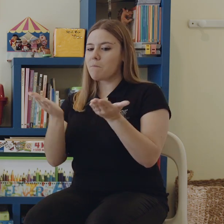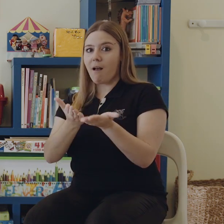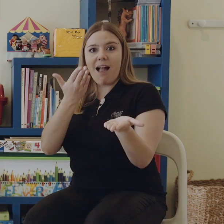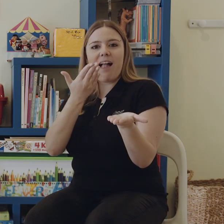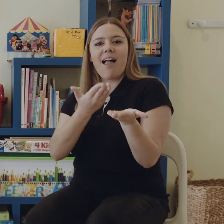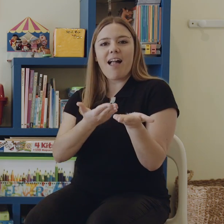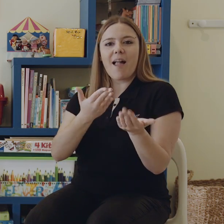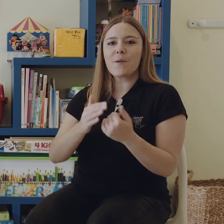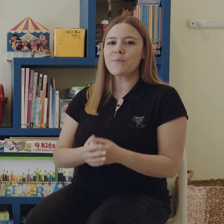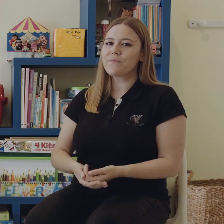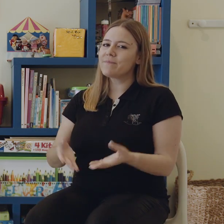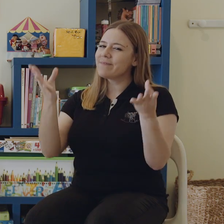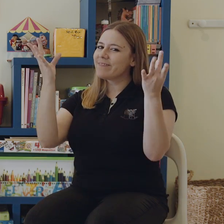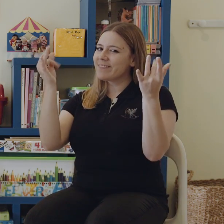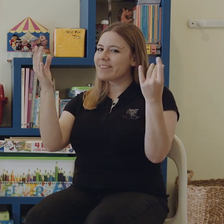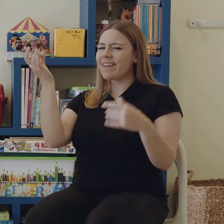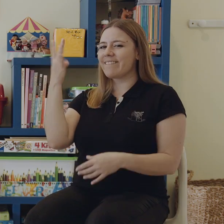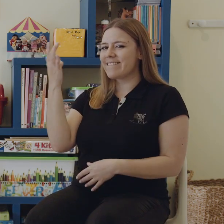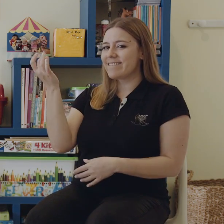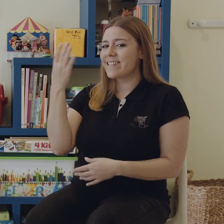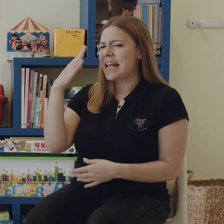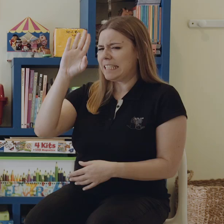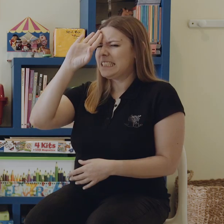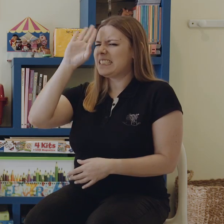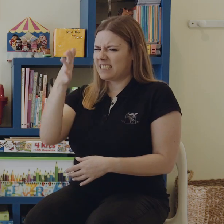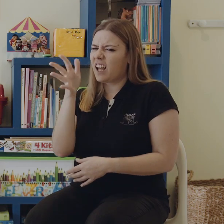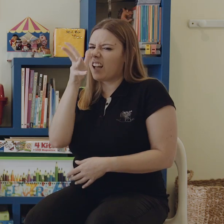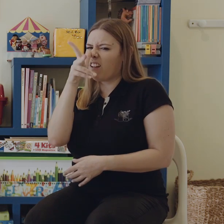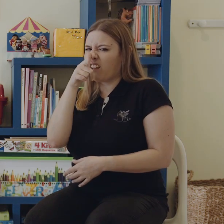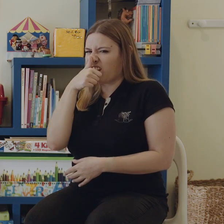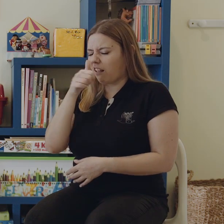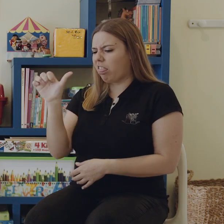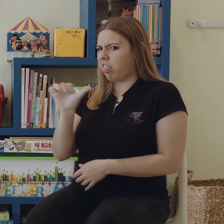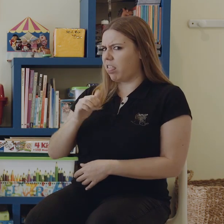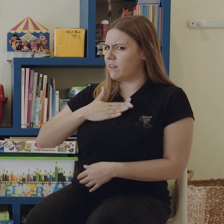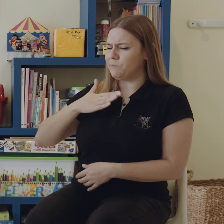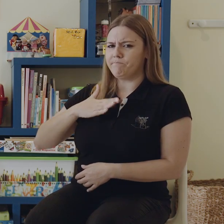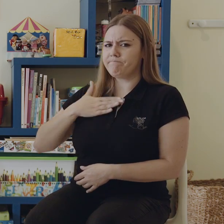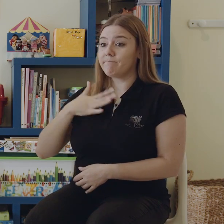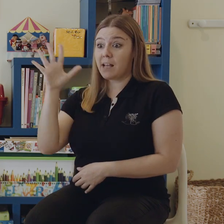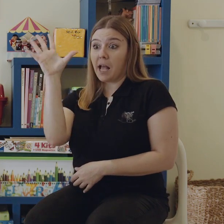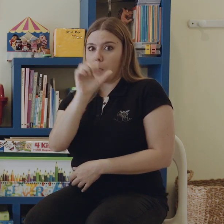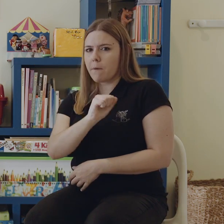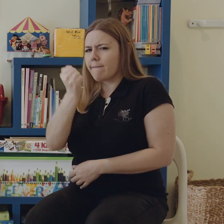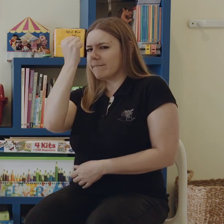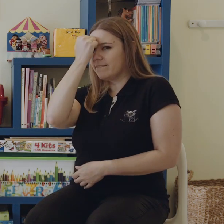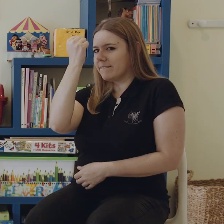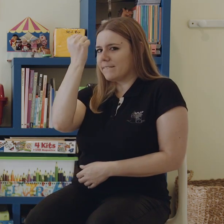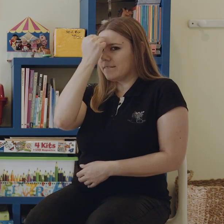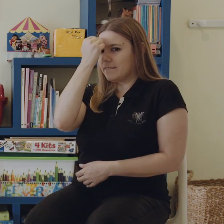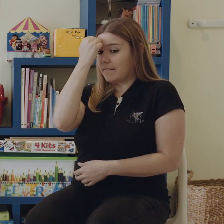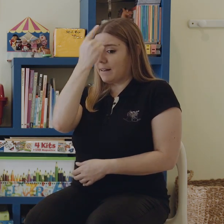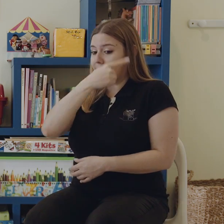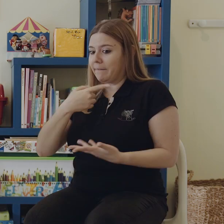mão. Brincalhão e divertido, sabe quanto custa estar aborrecido. Campeão arrependido,